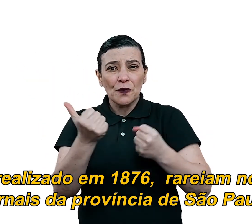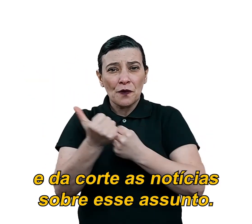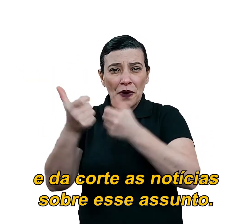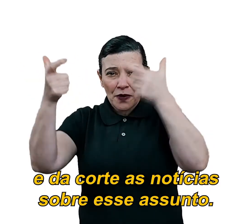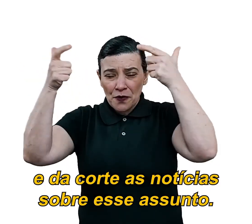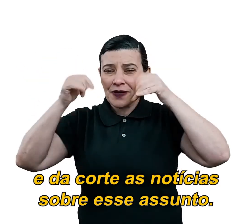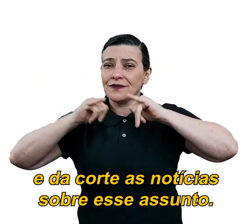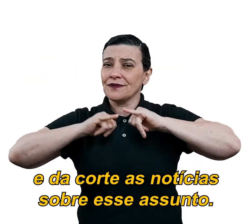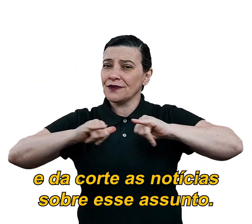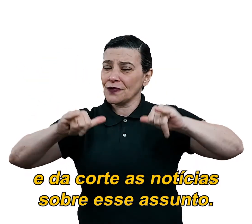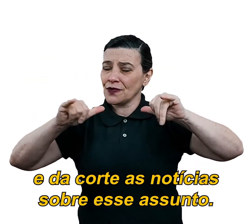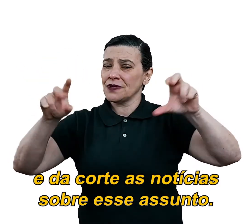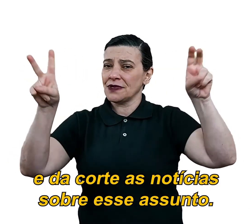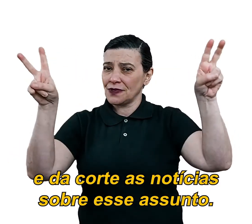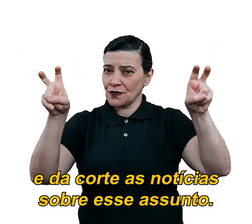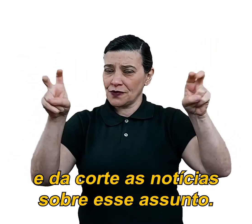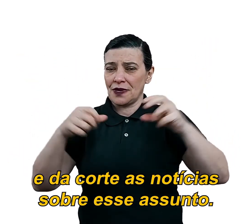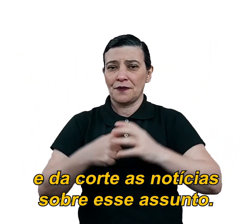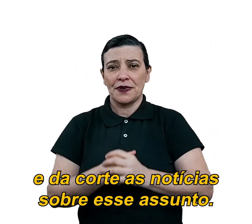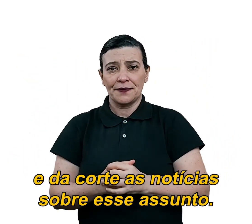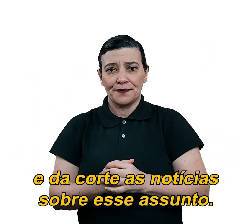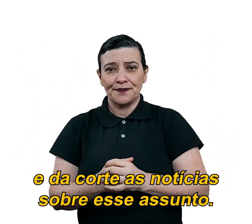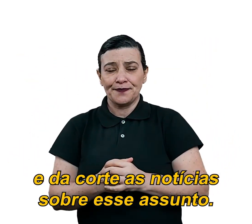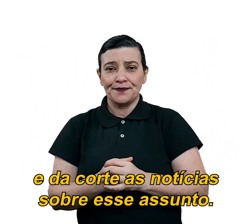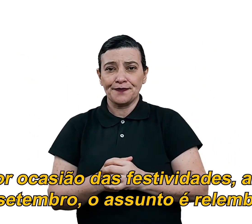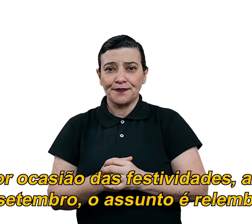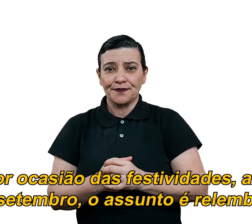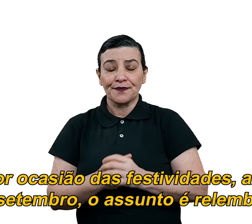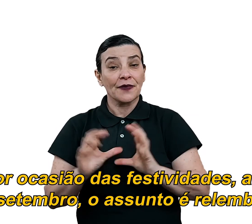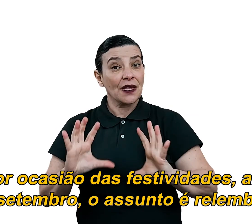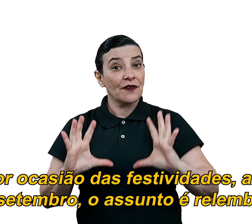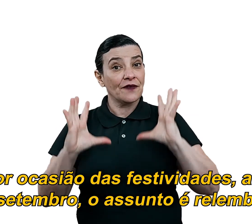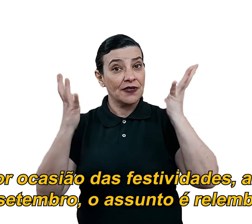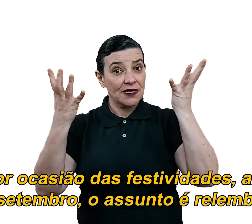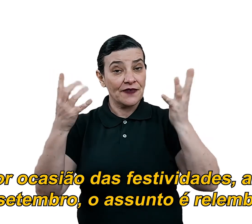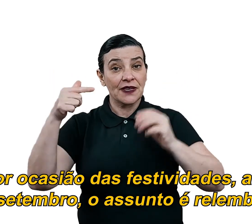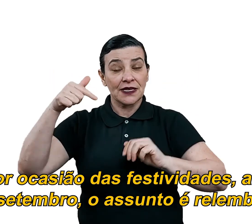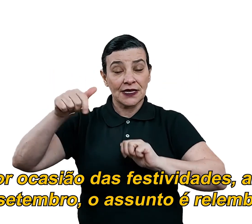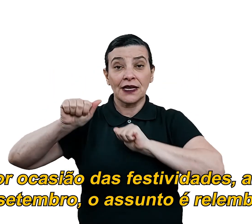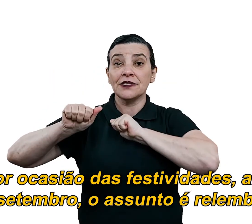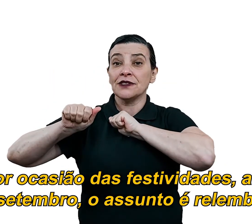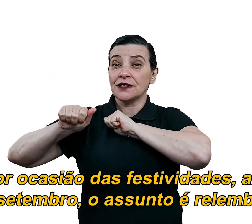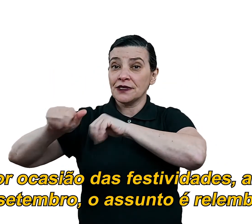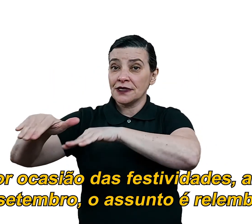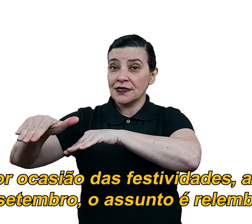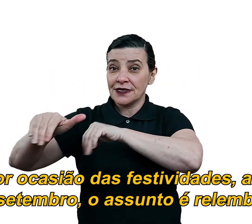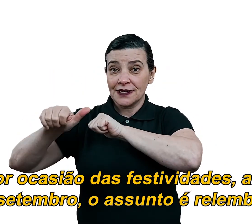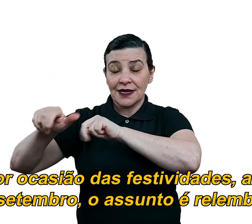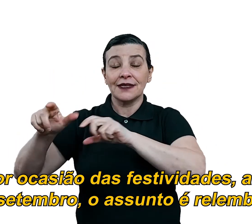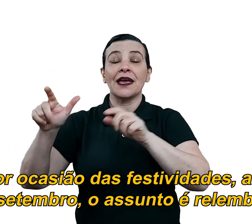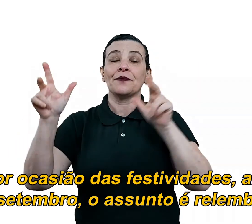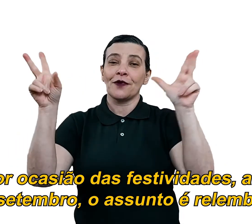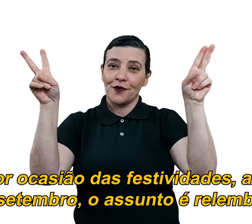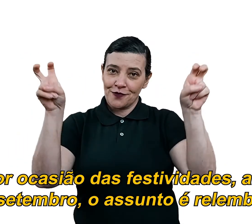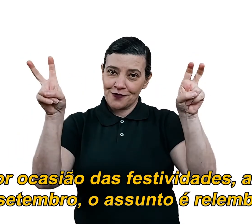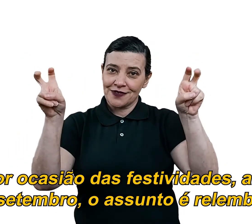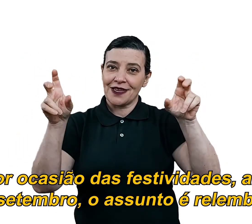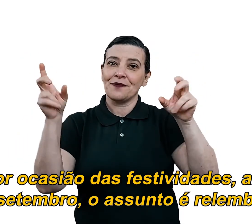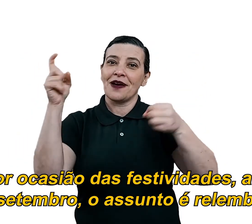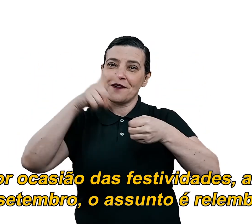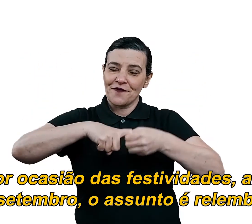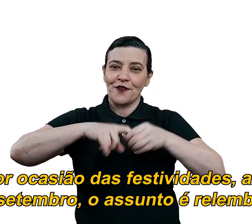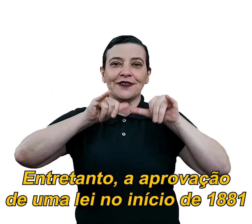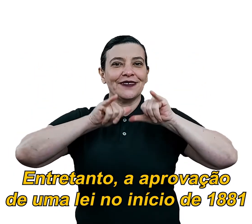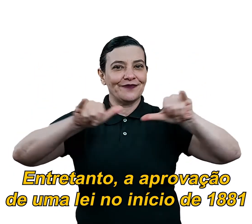São Paulo e da Corte as notícias sobre este assunto. Só por ocasião das festividades a cada 7 de setembro, o assunto